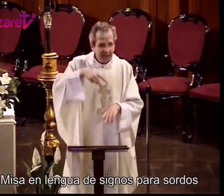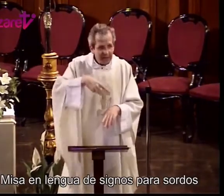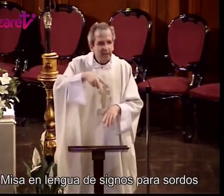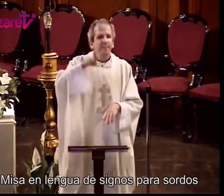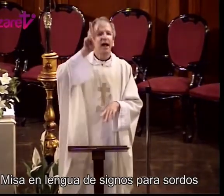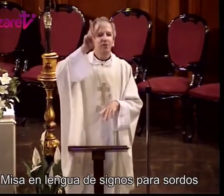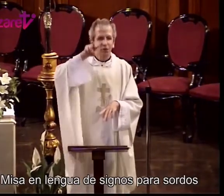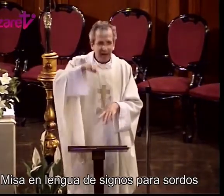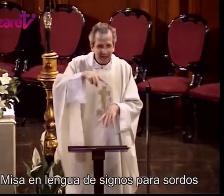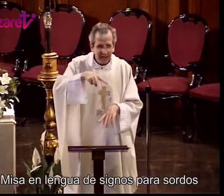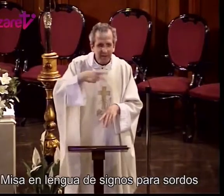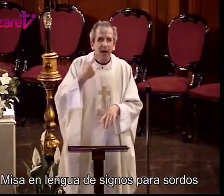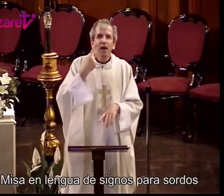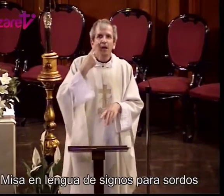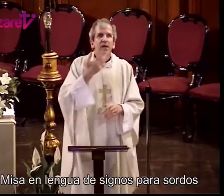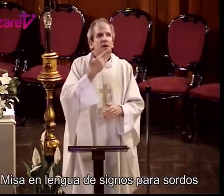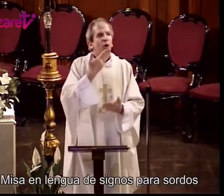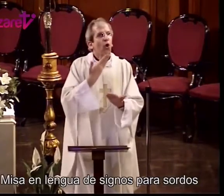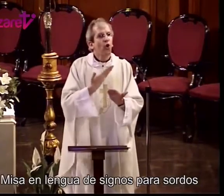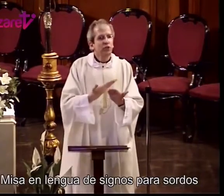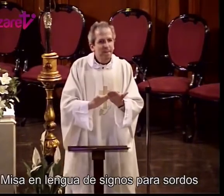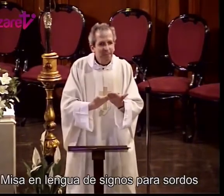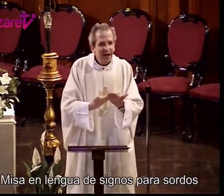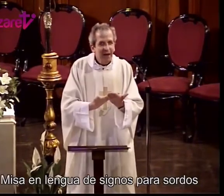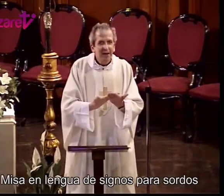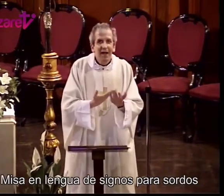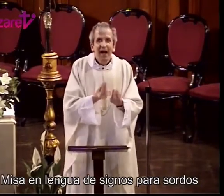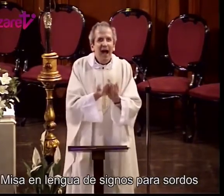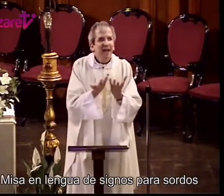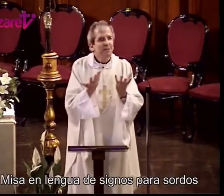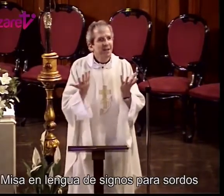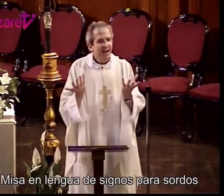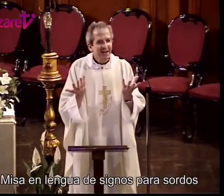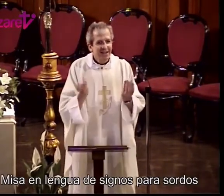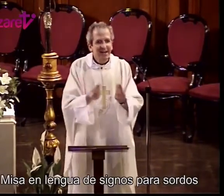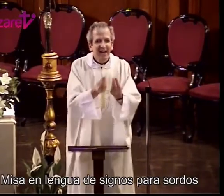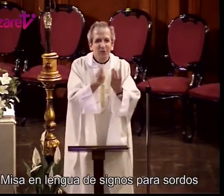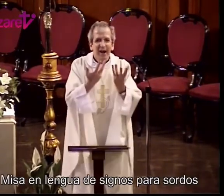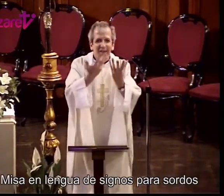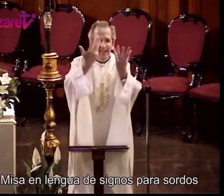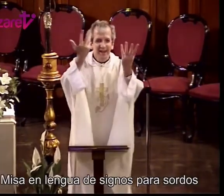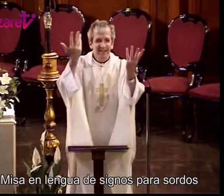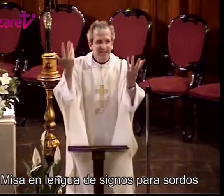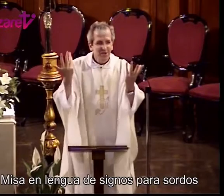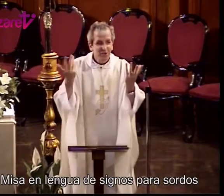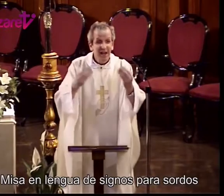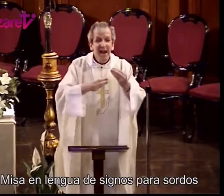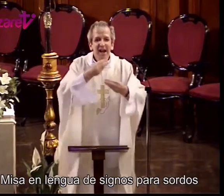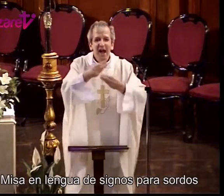que ir mirando hacia arriba y contemplar, admirar la naturaleza de Dios, la